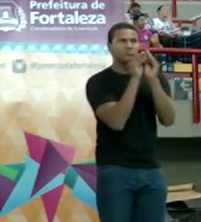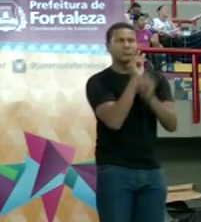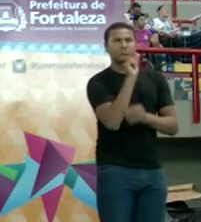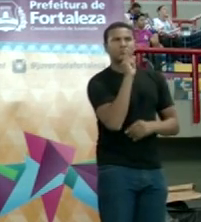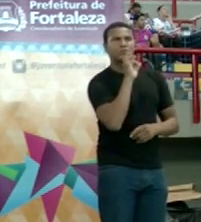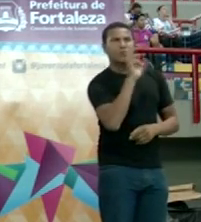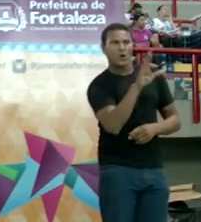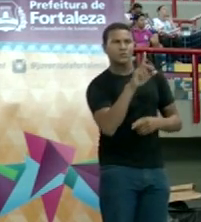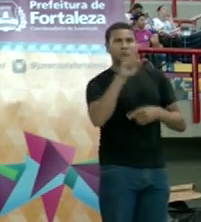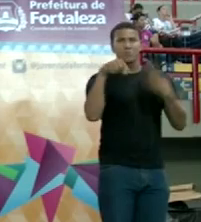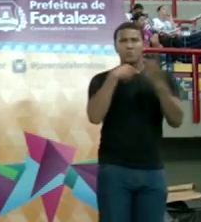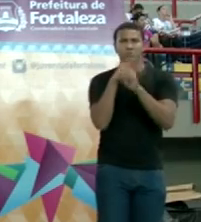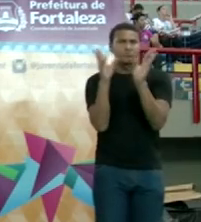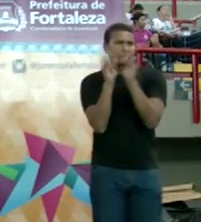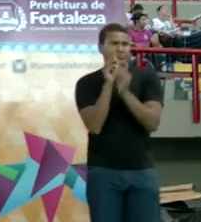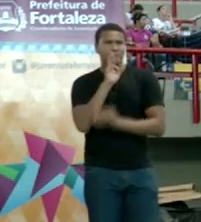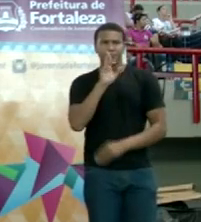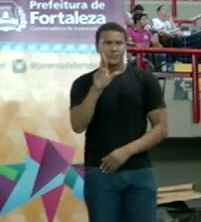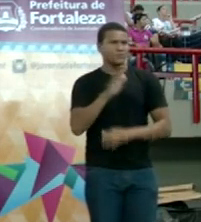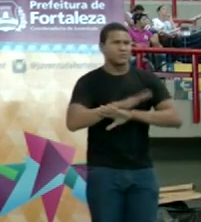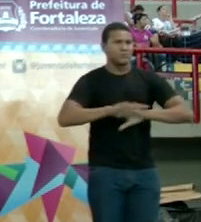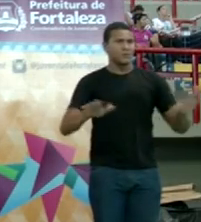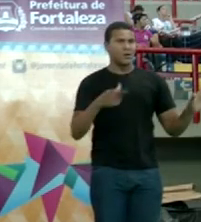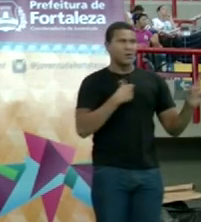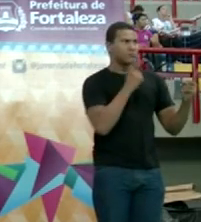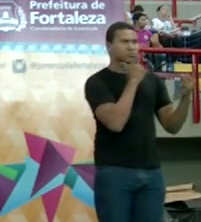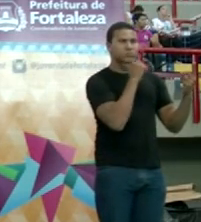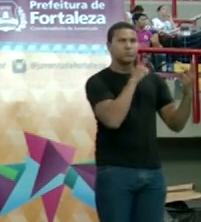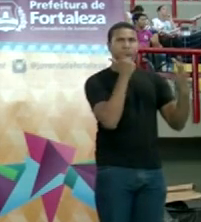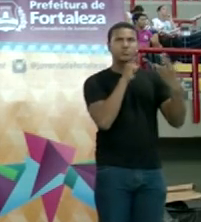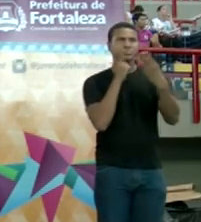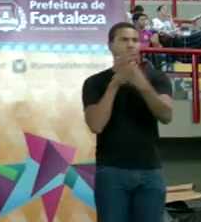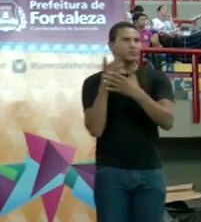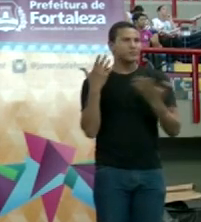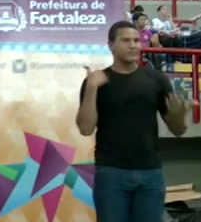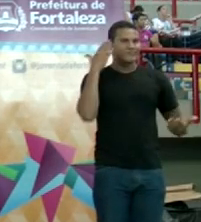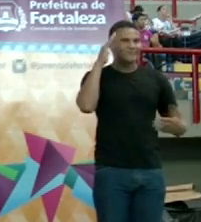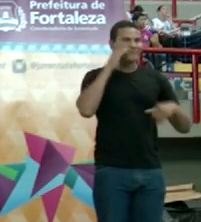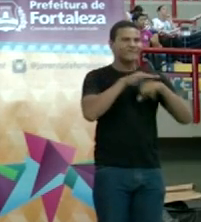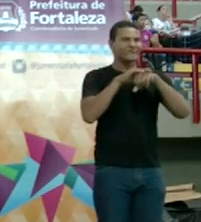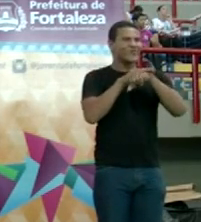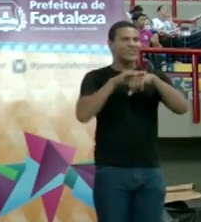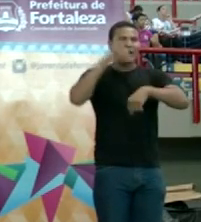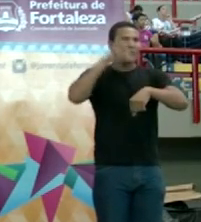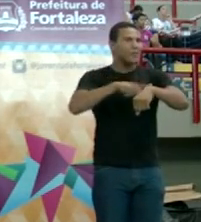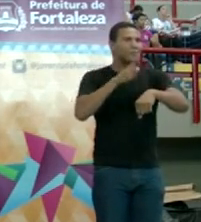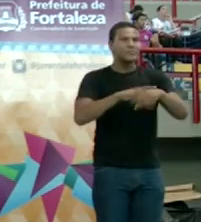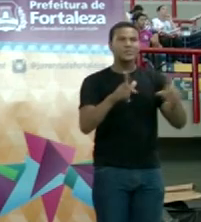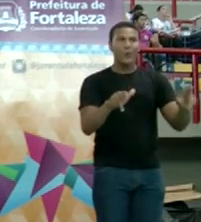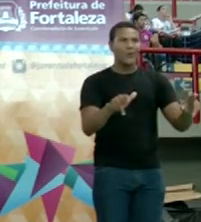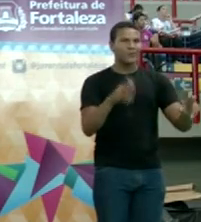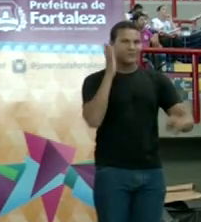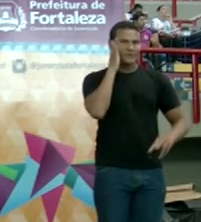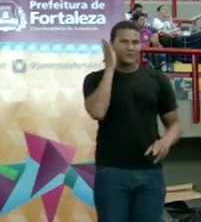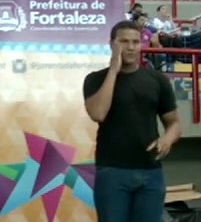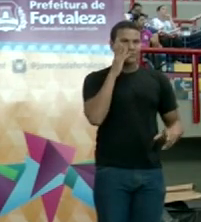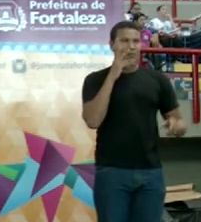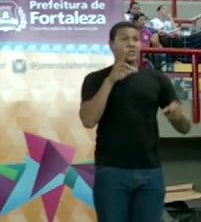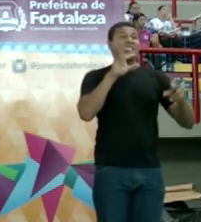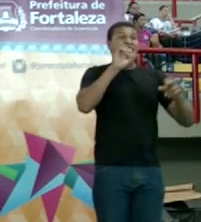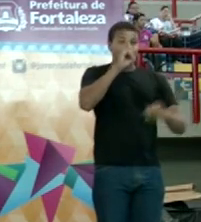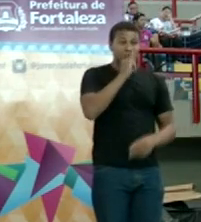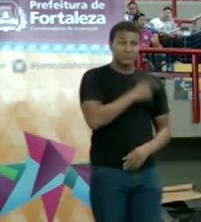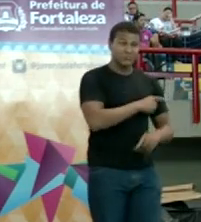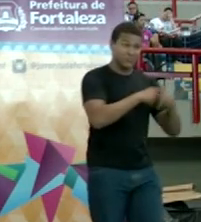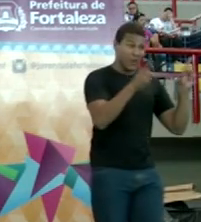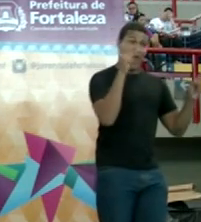foi criada, que é a internet. Saindo da internet, eu não posso migrar para a produção escrita. É por